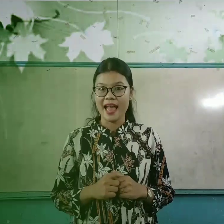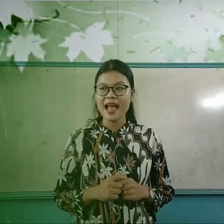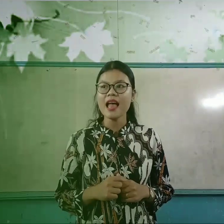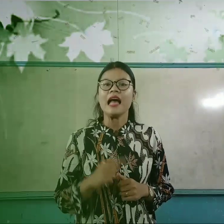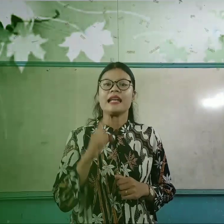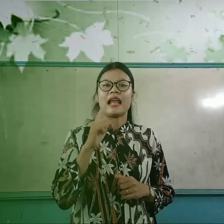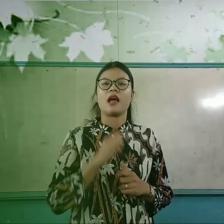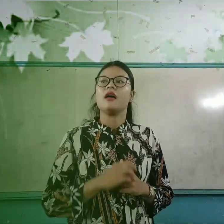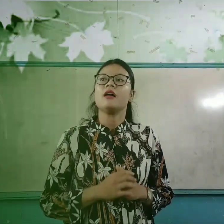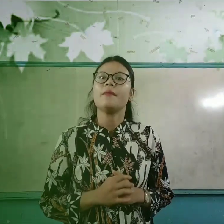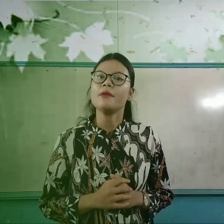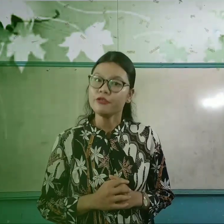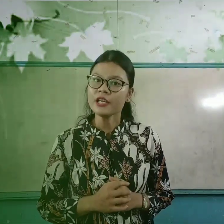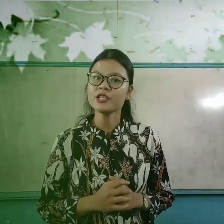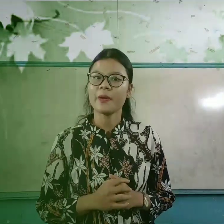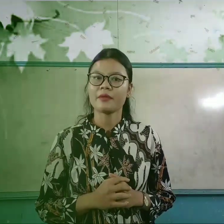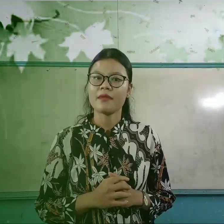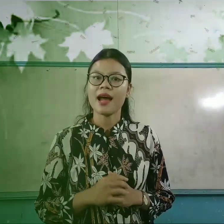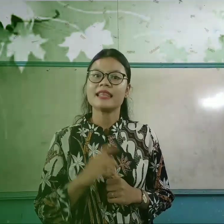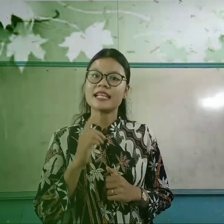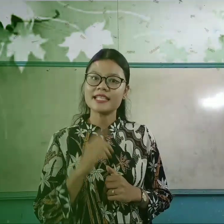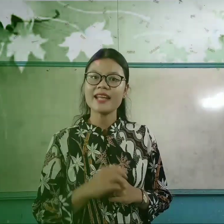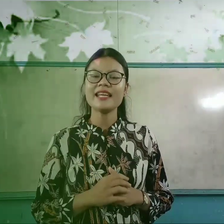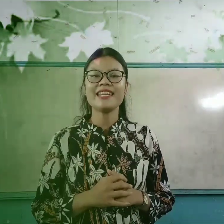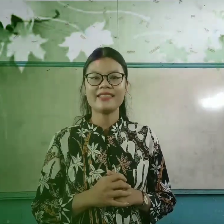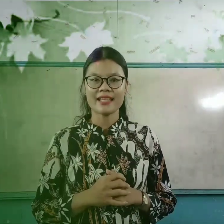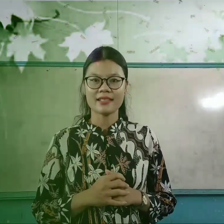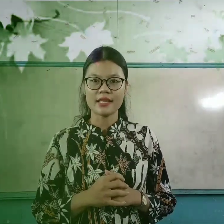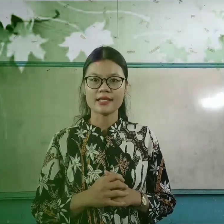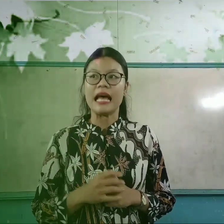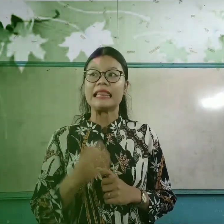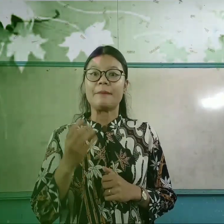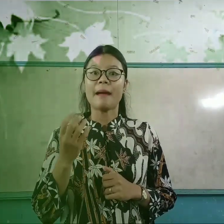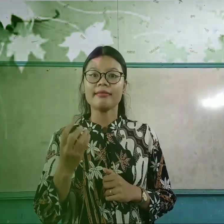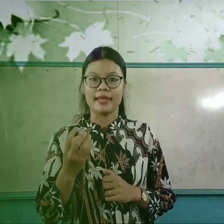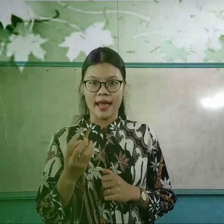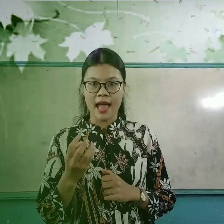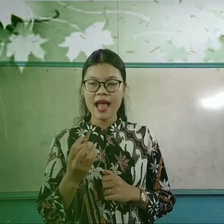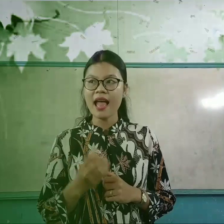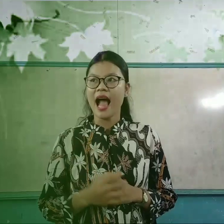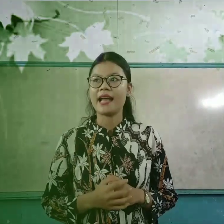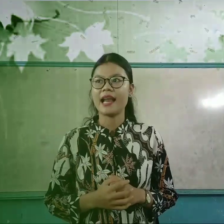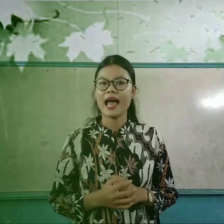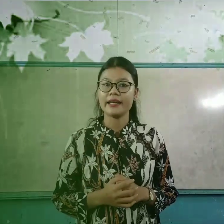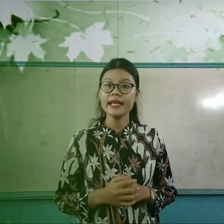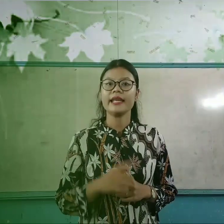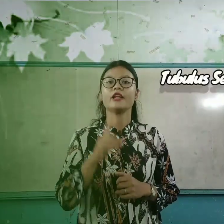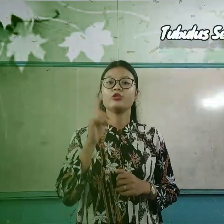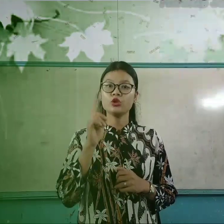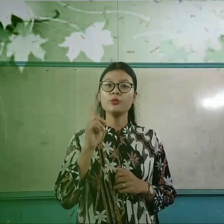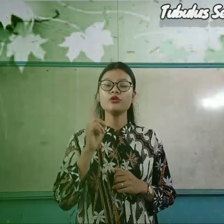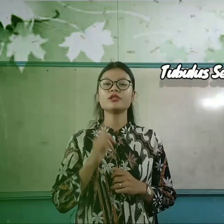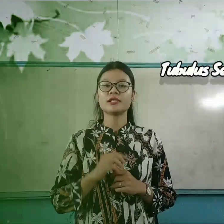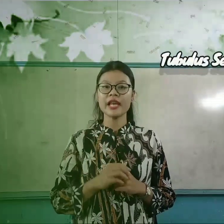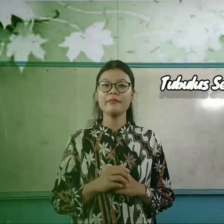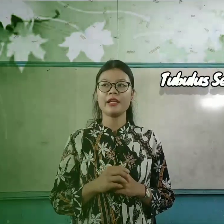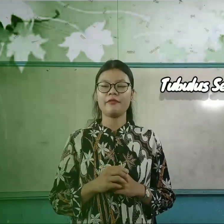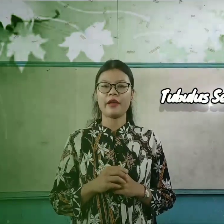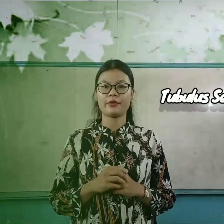ya. Nah, pembentukan sperma terjadi di testis, tepatnya adalah di tubulus